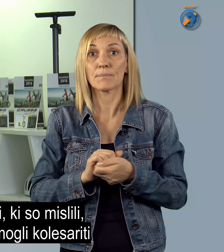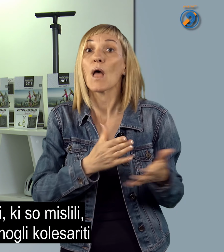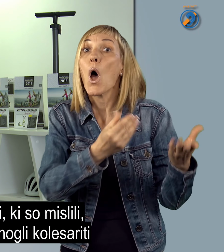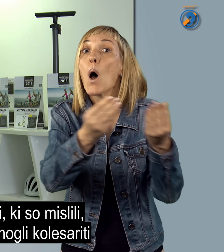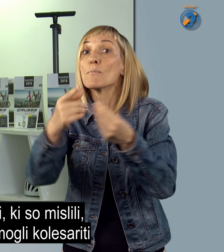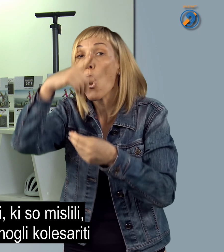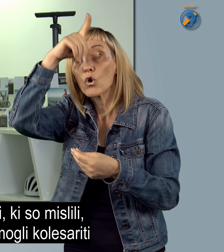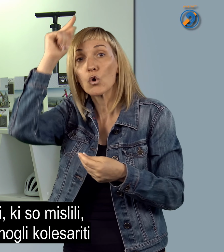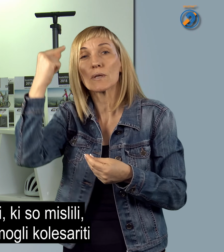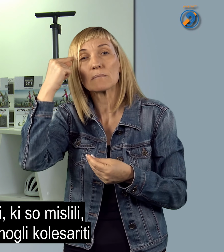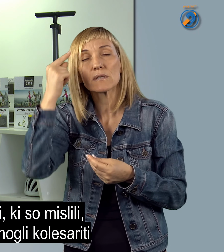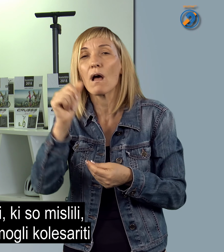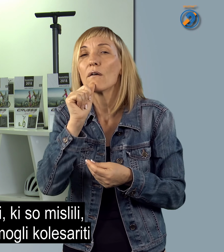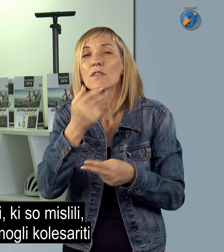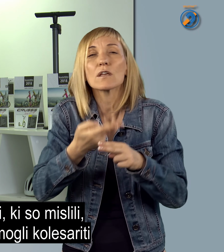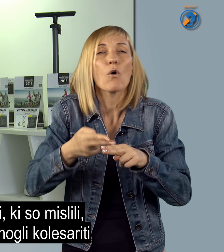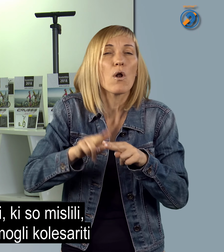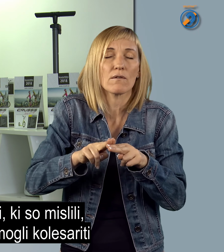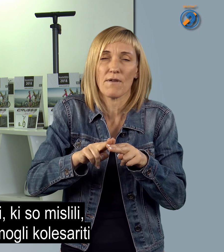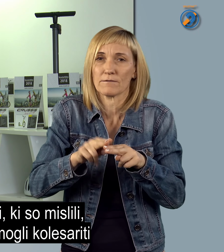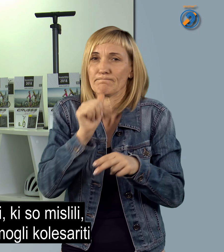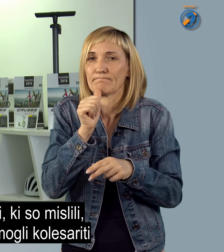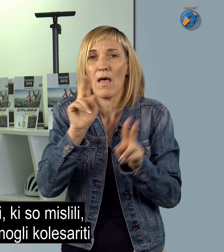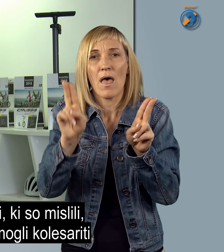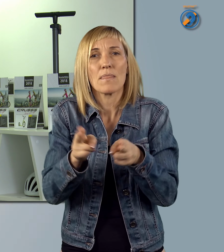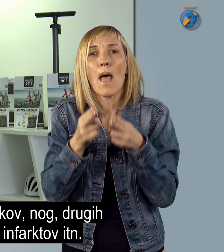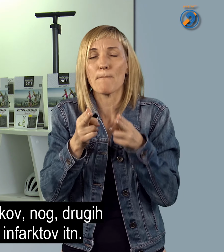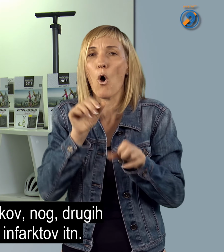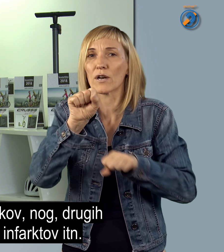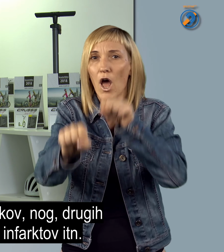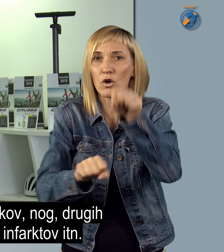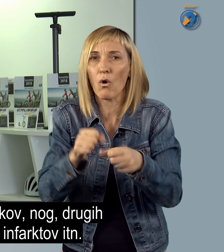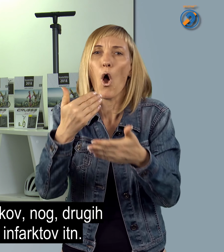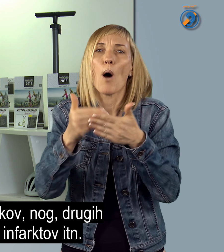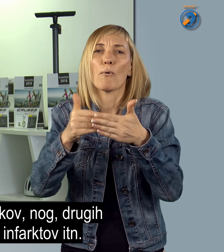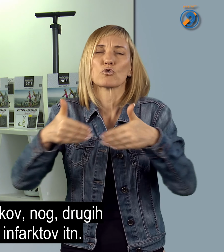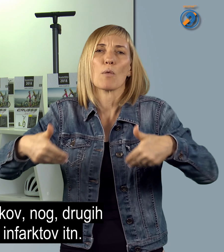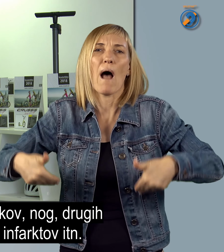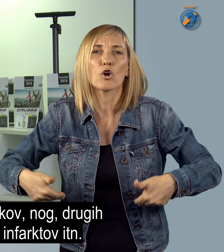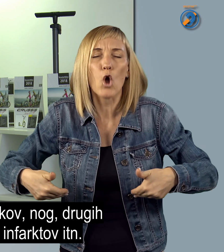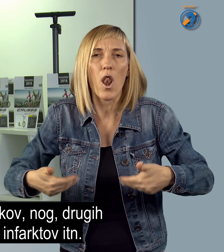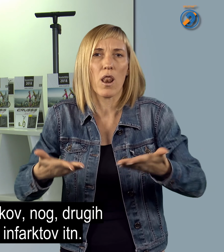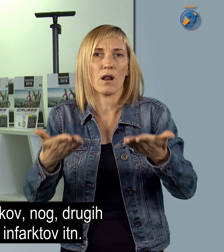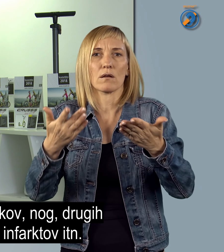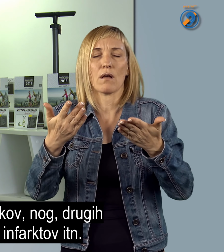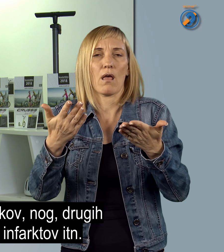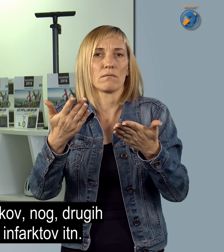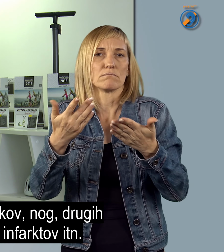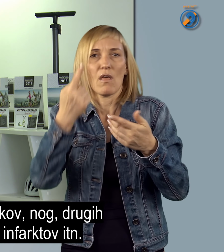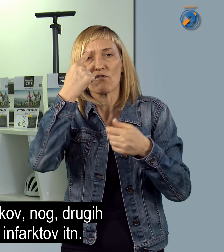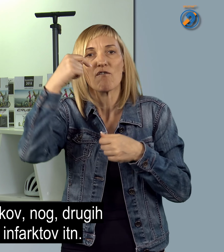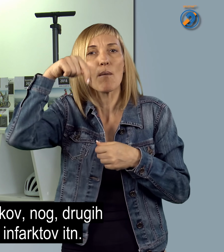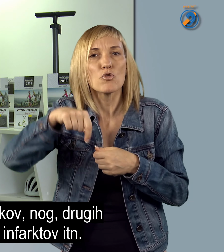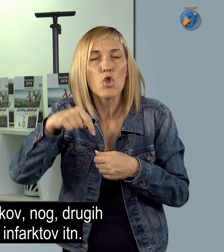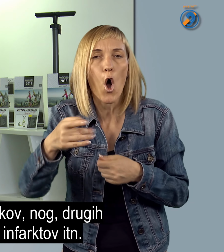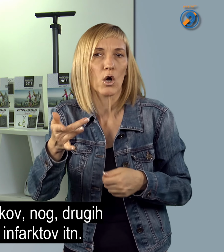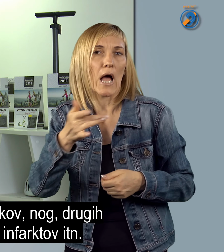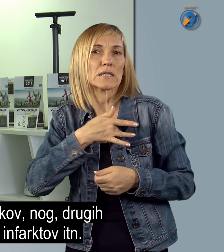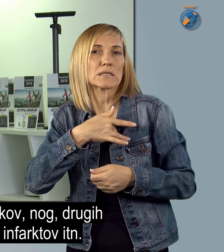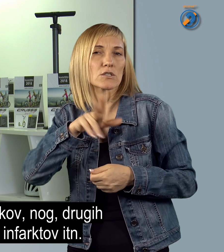Ogromno je ljudi, ki so mislili, da ne bodo nikdar več kolesarili. Zaradi poškodb kolkov, noge, drugih